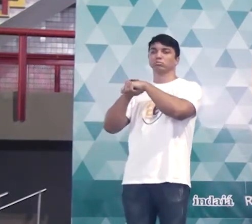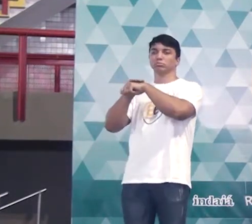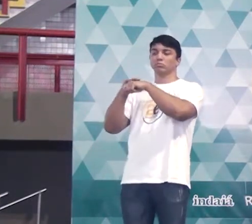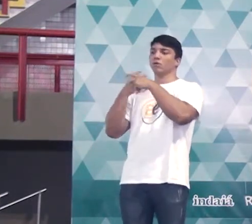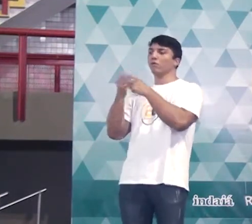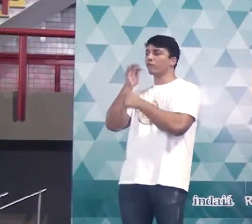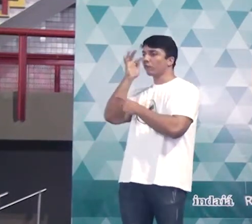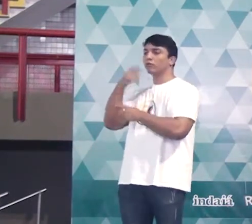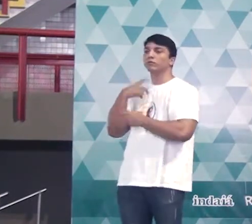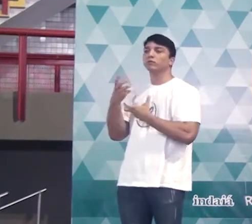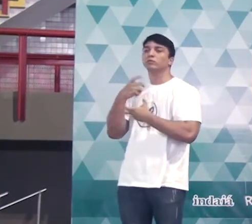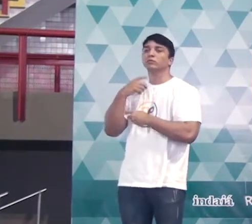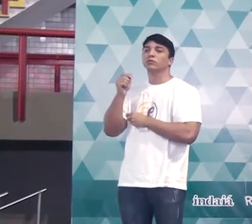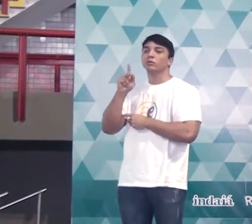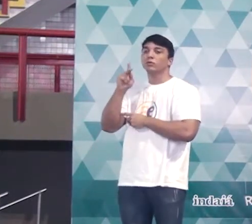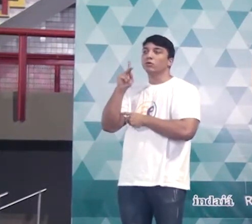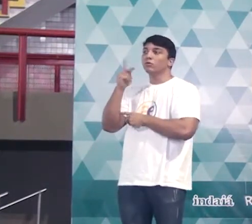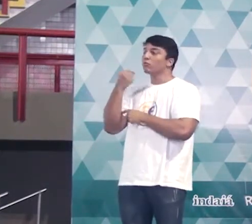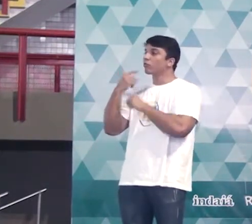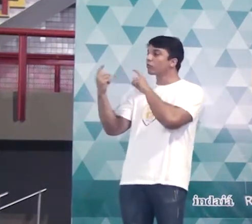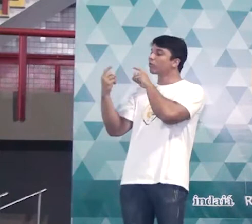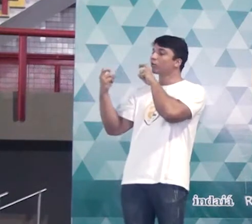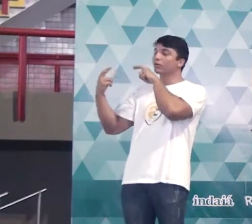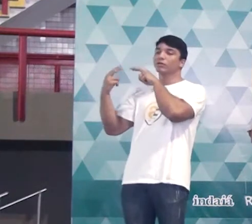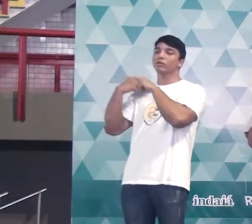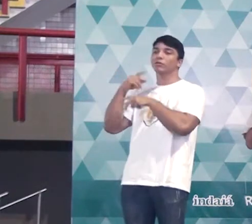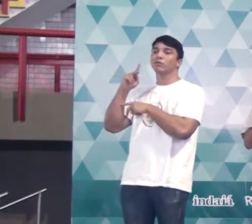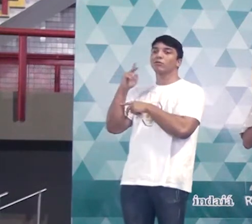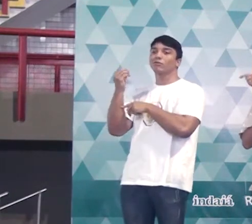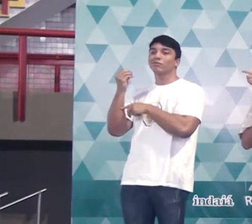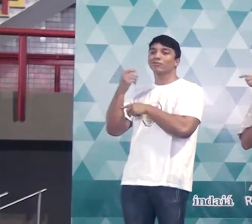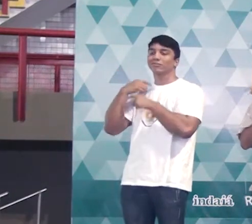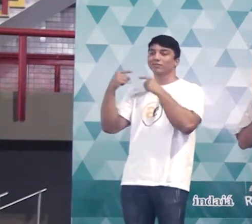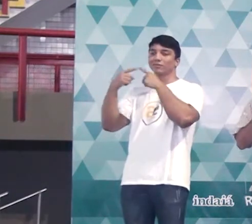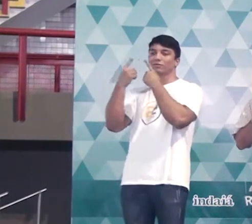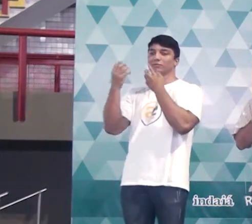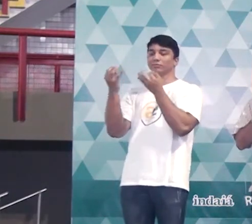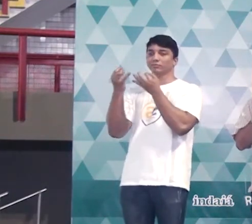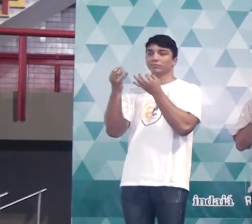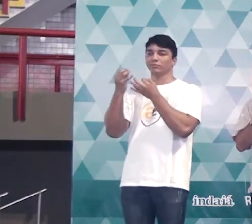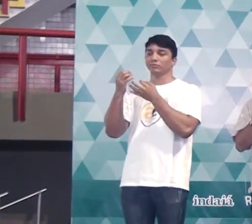queria uma flor, o que foi que ela fez? Olhou para o homem das cavernas e disse: